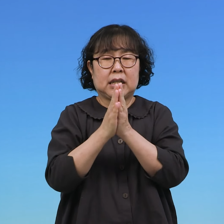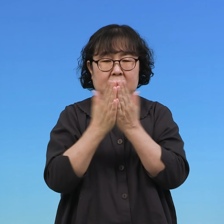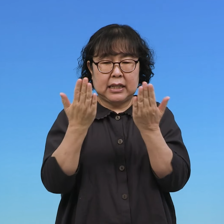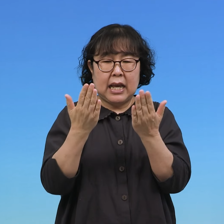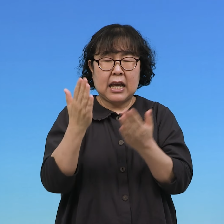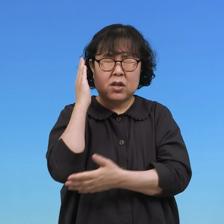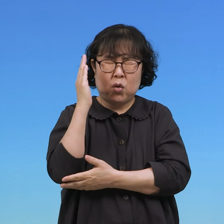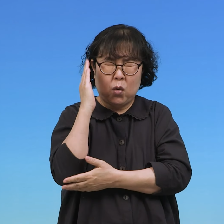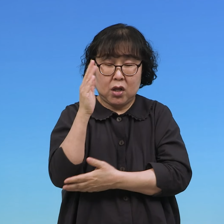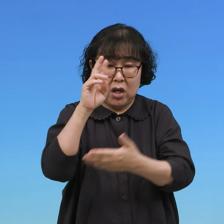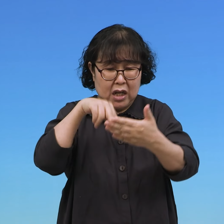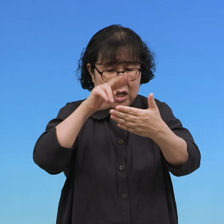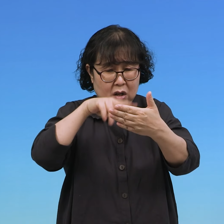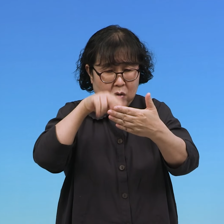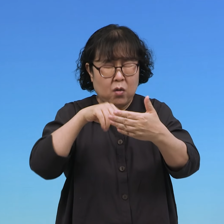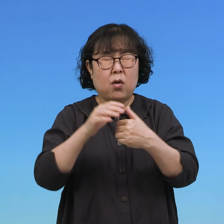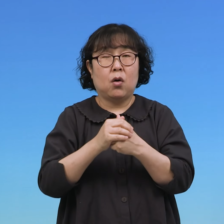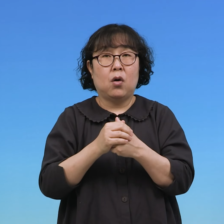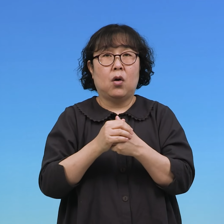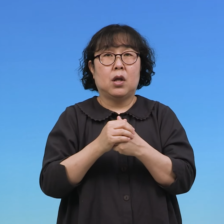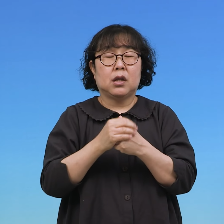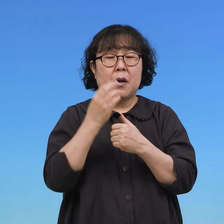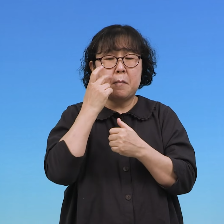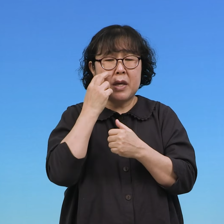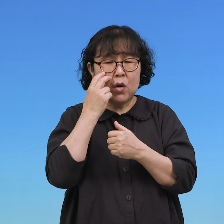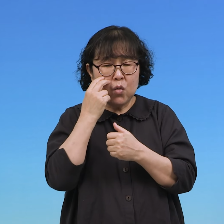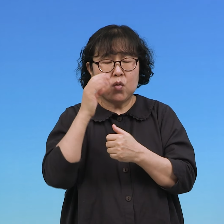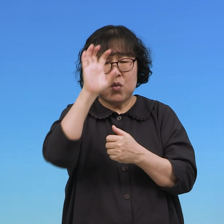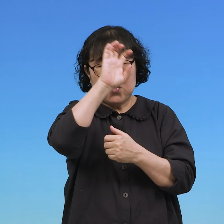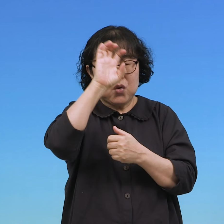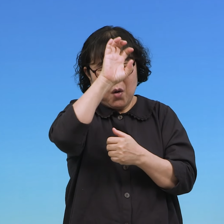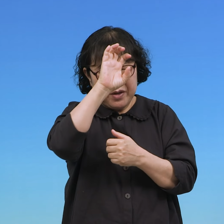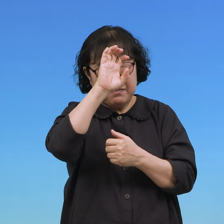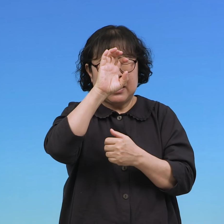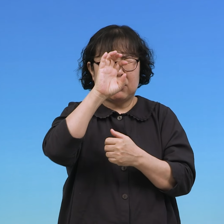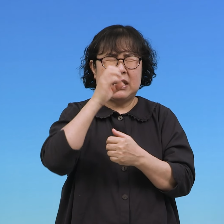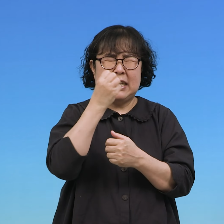끌고 와가지고 지금 미국이, 유럽이 어떻게 되고 있느냐고요.